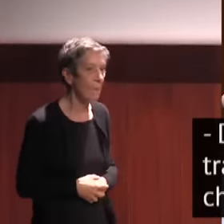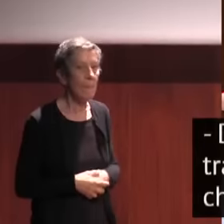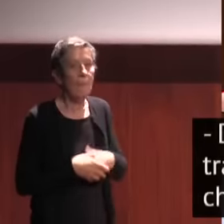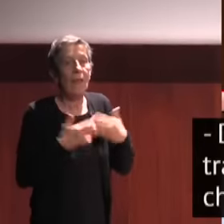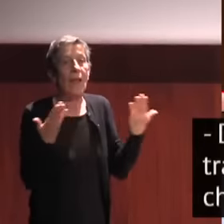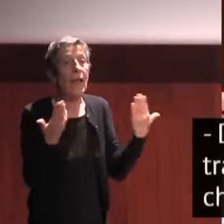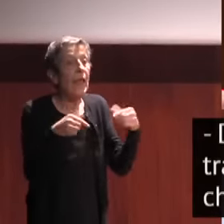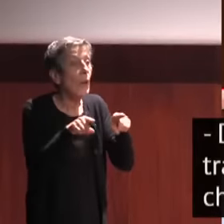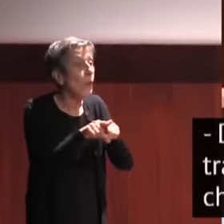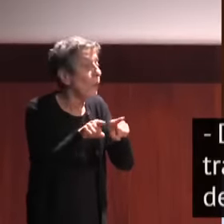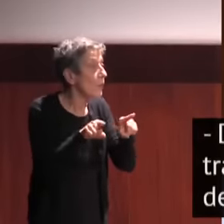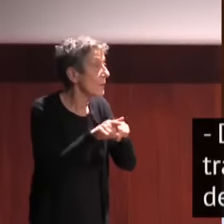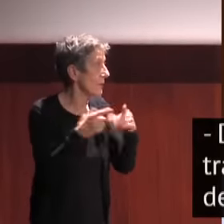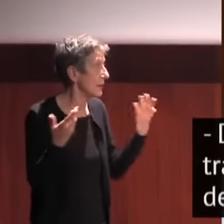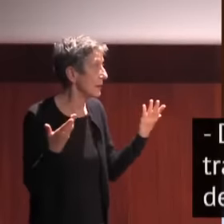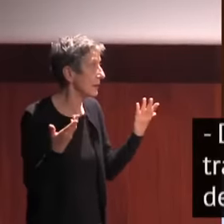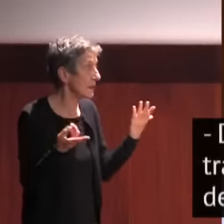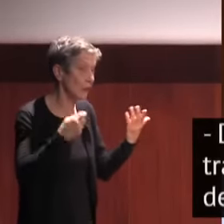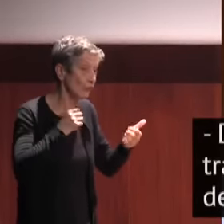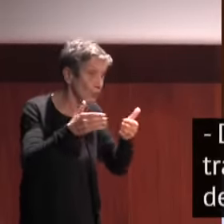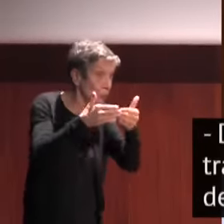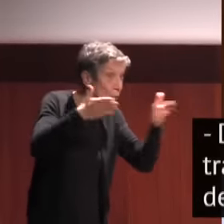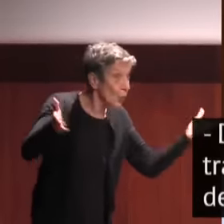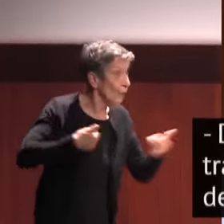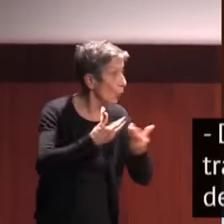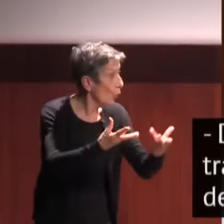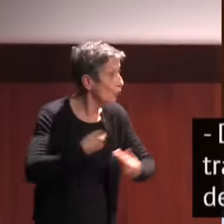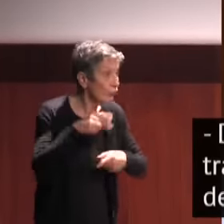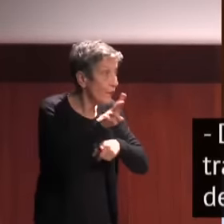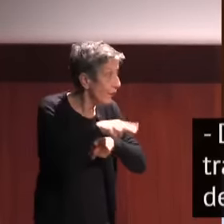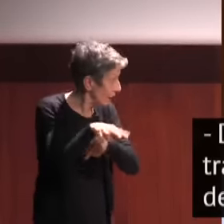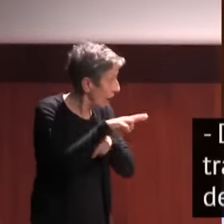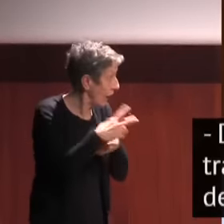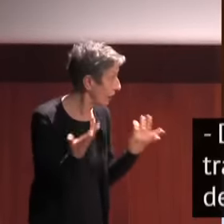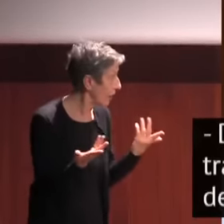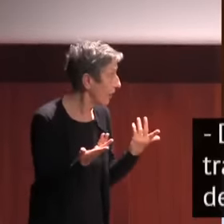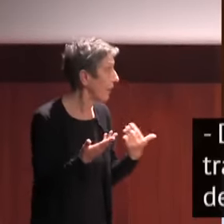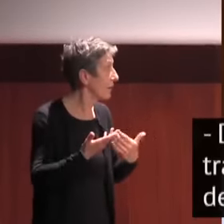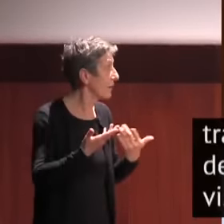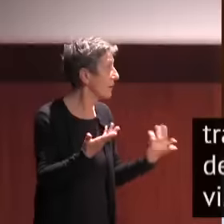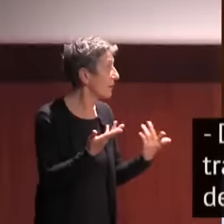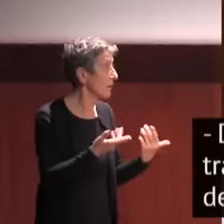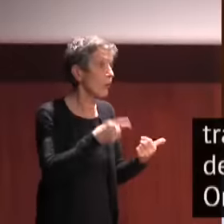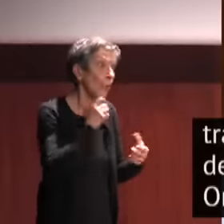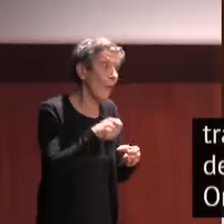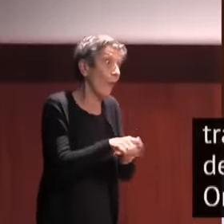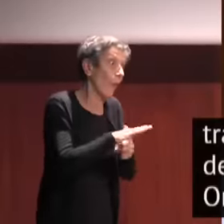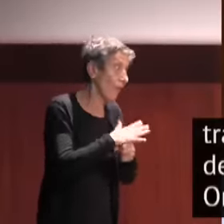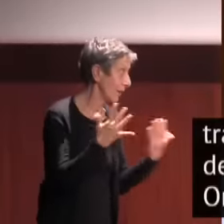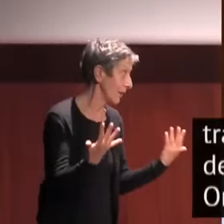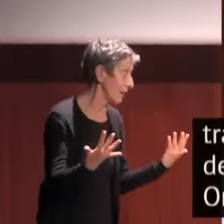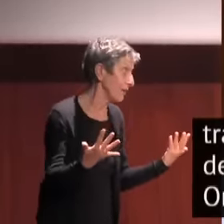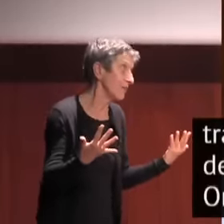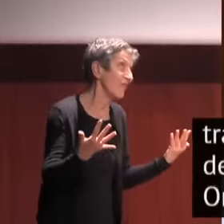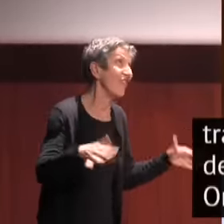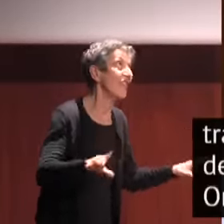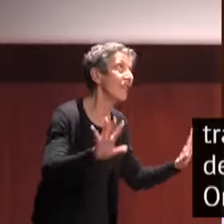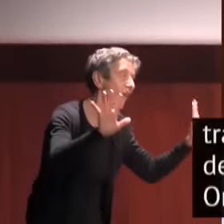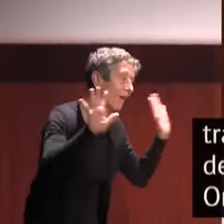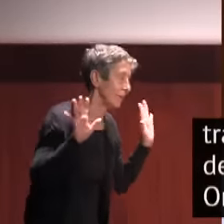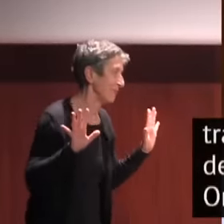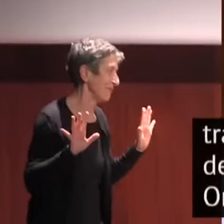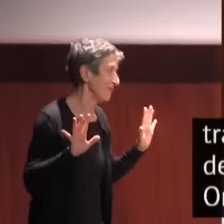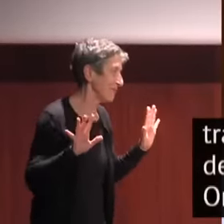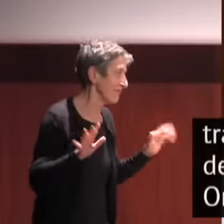On est aussi tout à fait ouvert à des visites. On reçoit depuis la fin du Covid, ou en tout cas la fin des